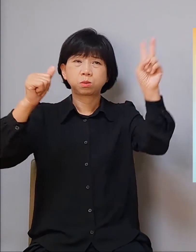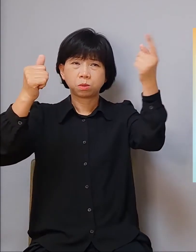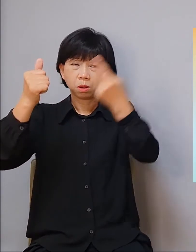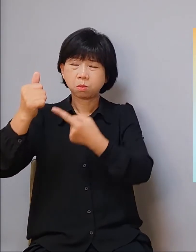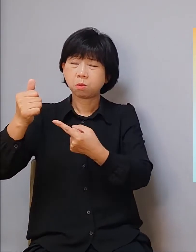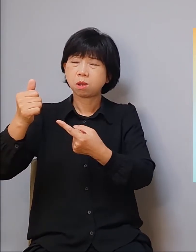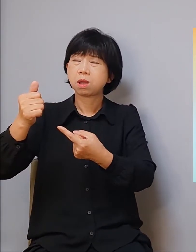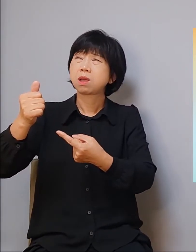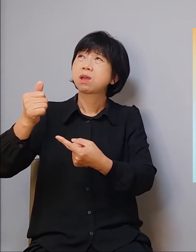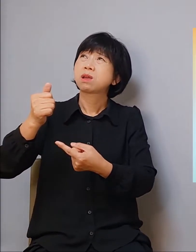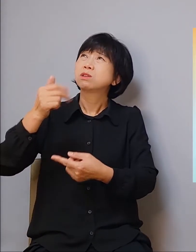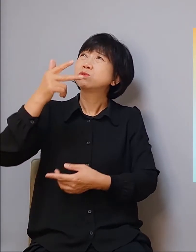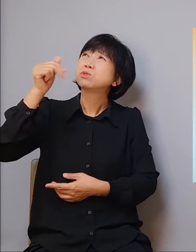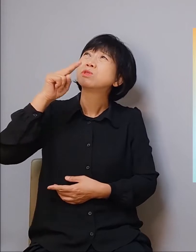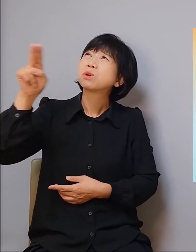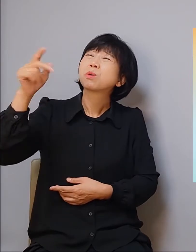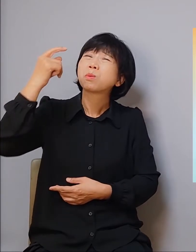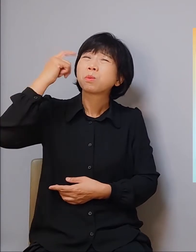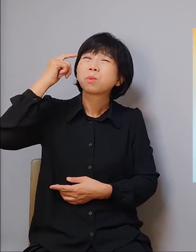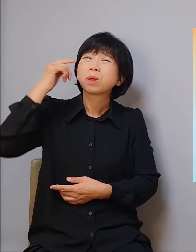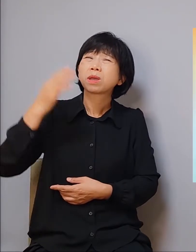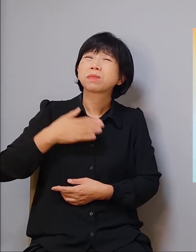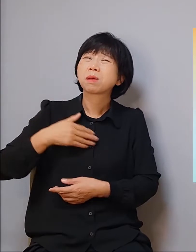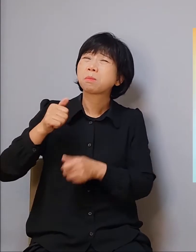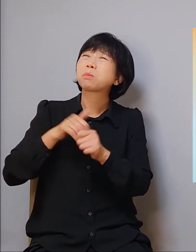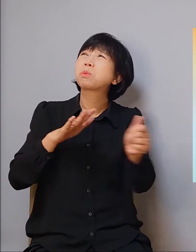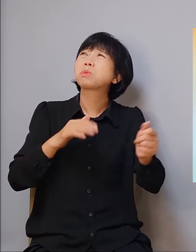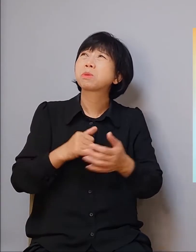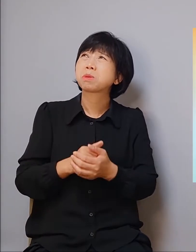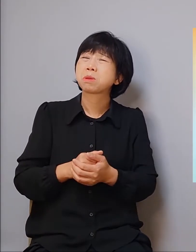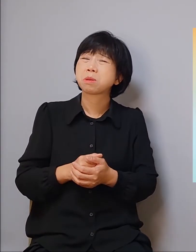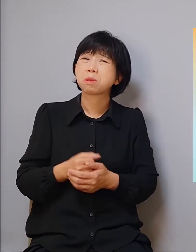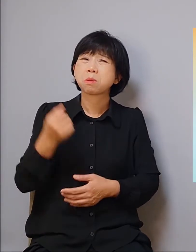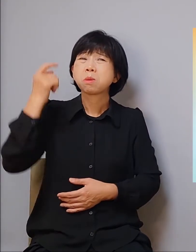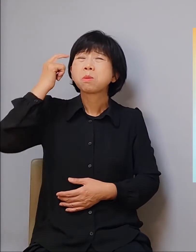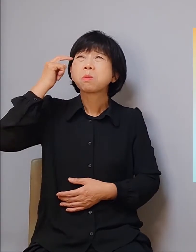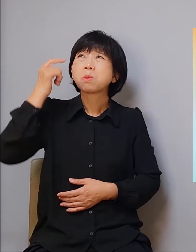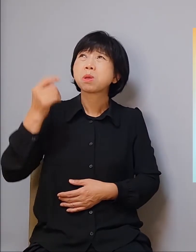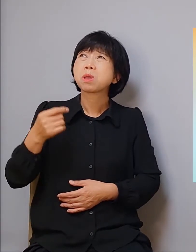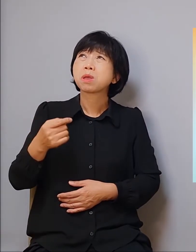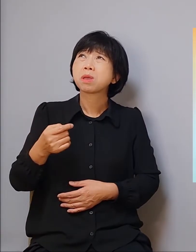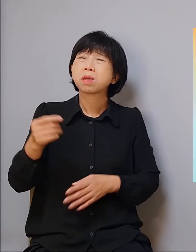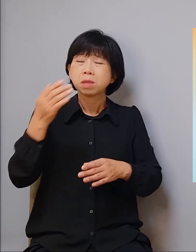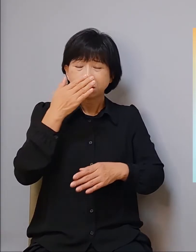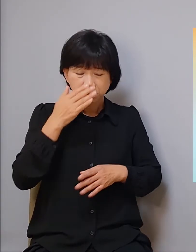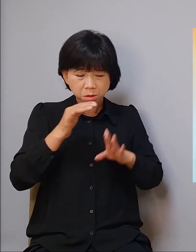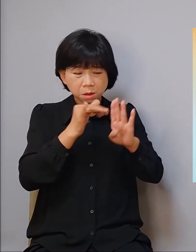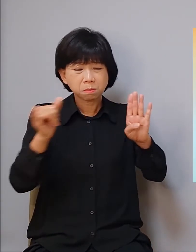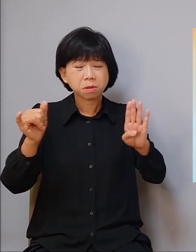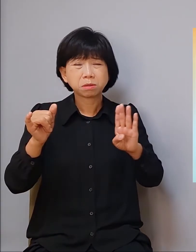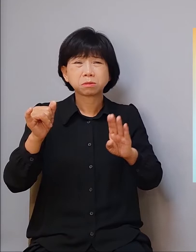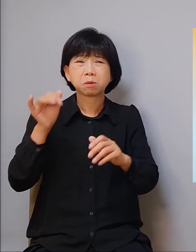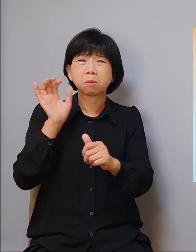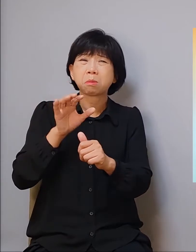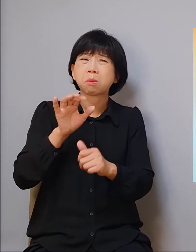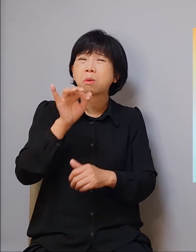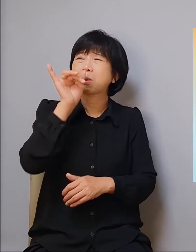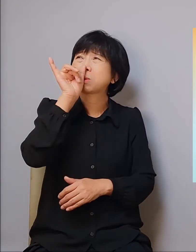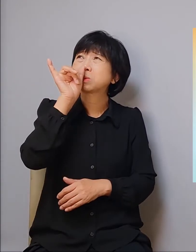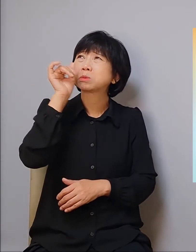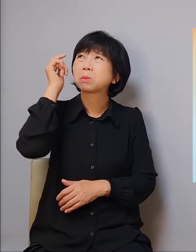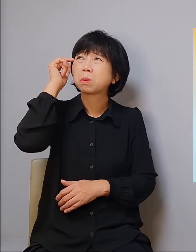당하게 하셨나이까? 어찌하여 나를 보내셨나이까? 내가 바로에게 들어가서 주의 이름으로